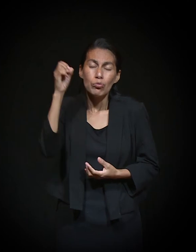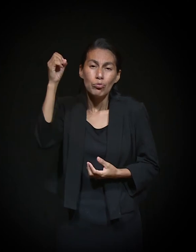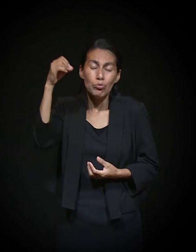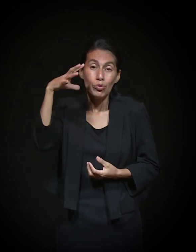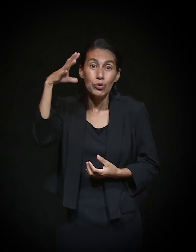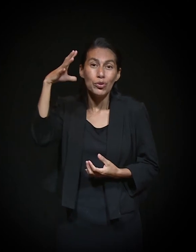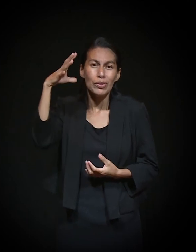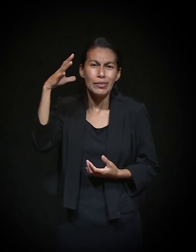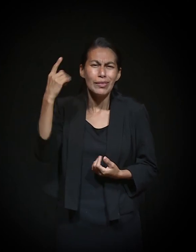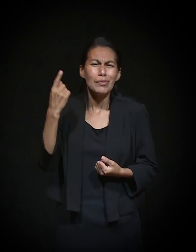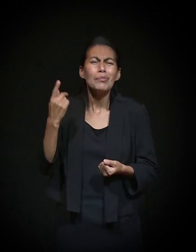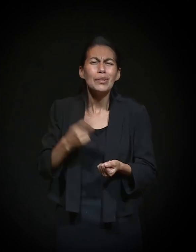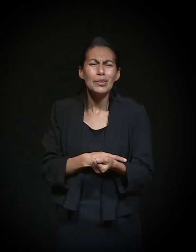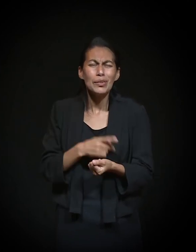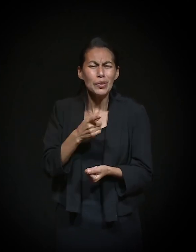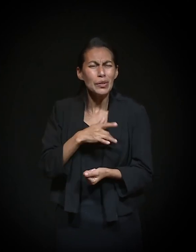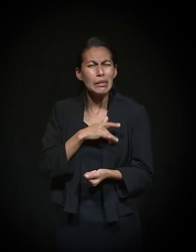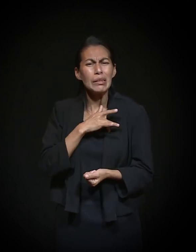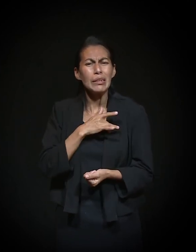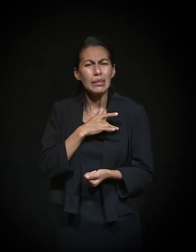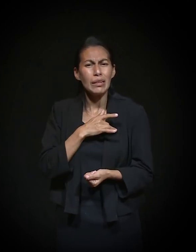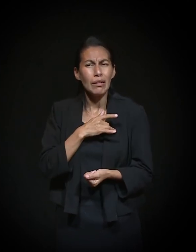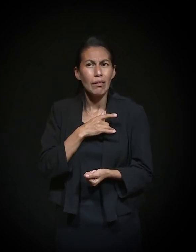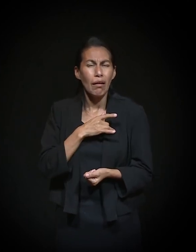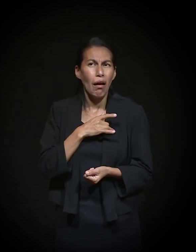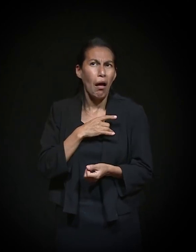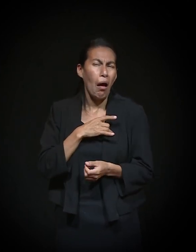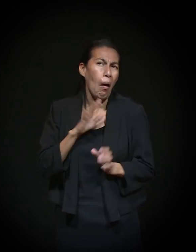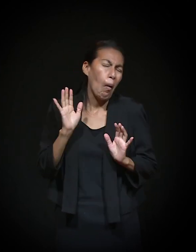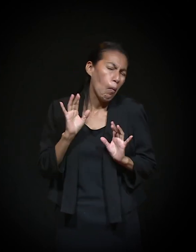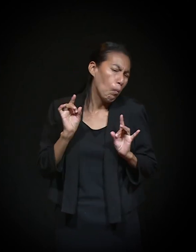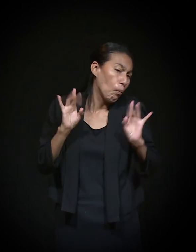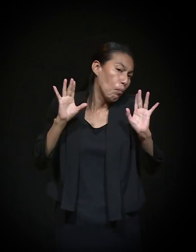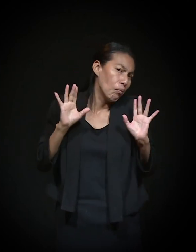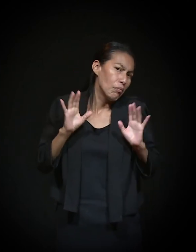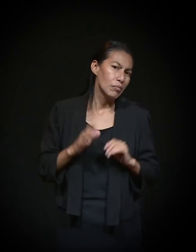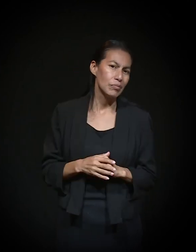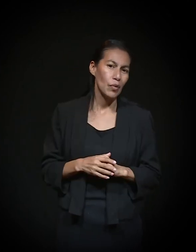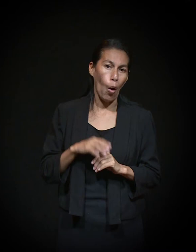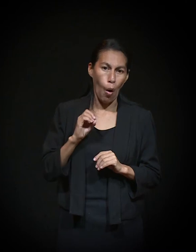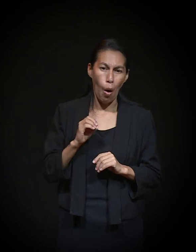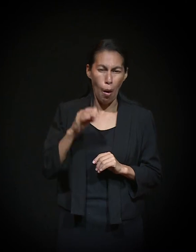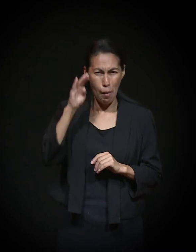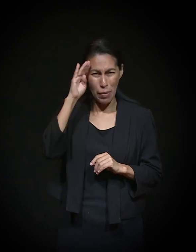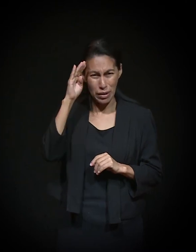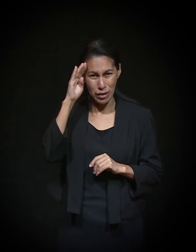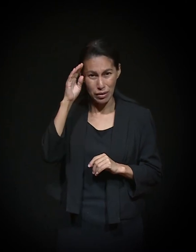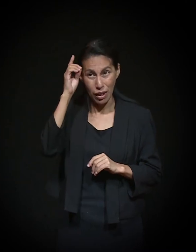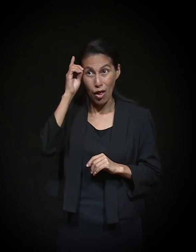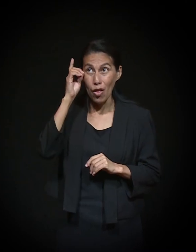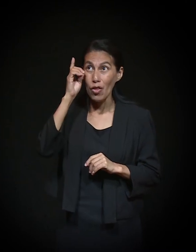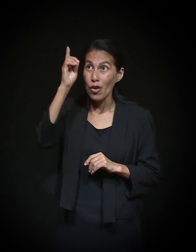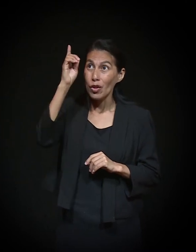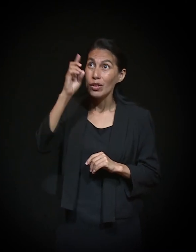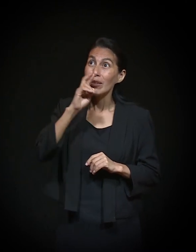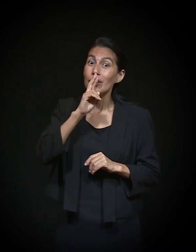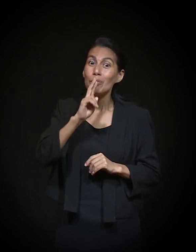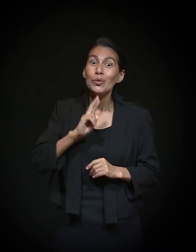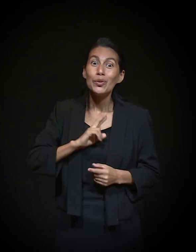Después, inmediatamente después de que hablaste, ¿pensaste que es una casualidad o pensaste que algo iba a ser tan